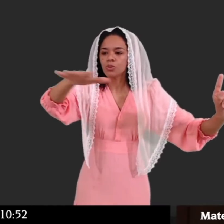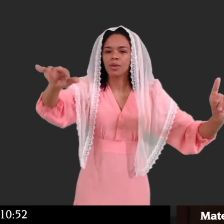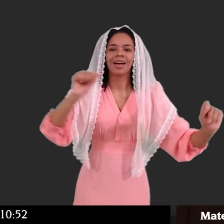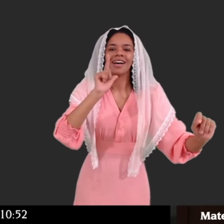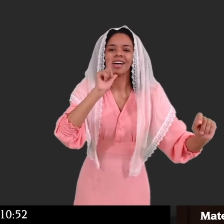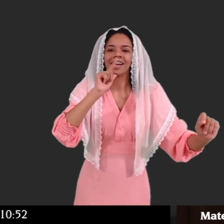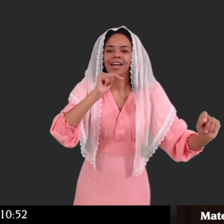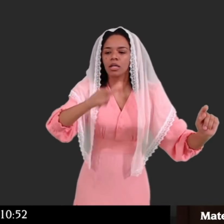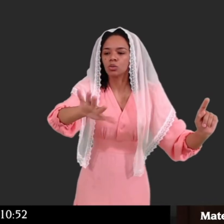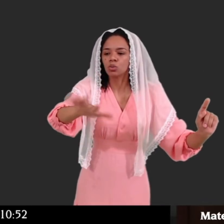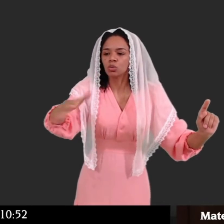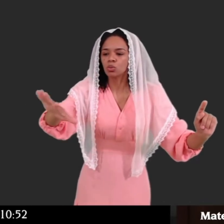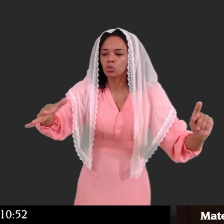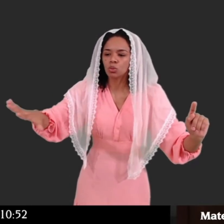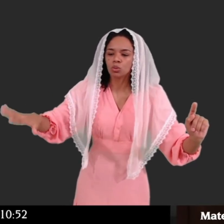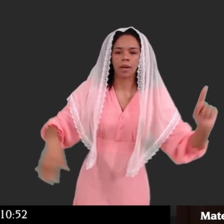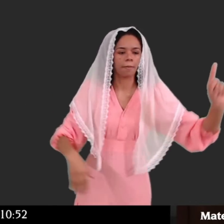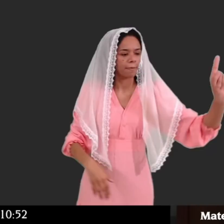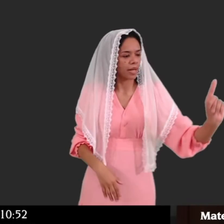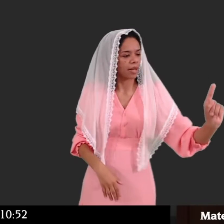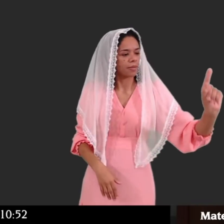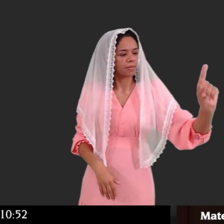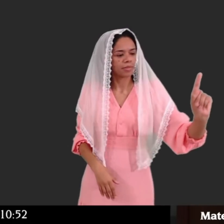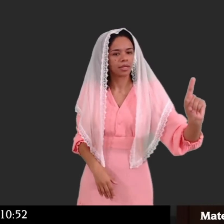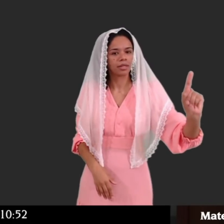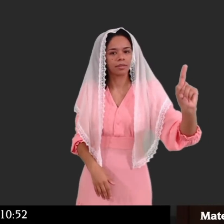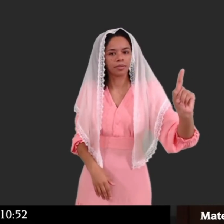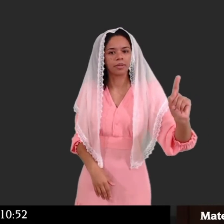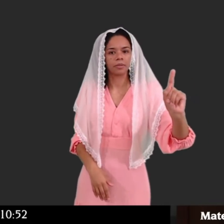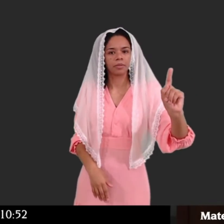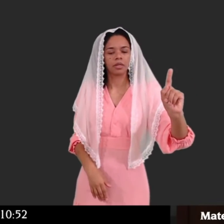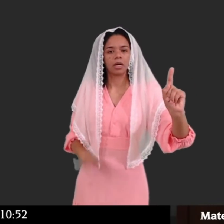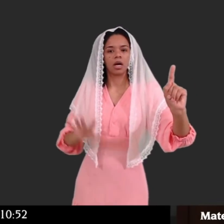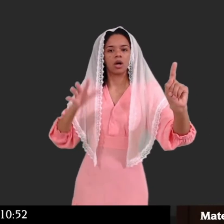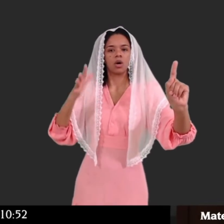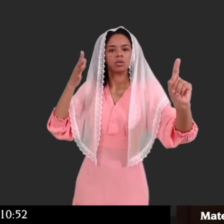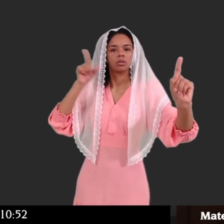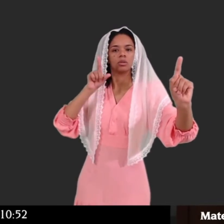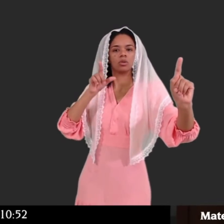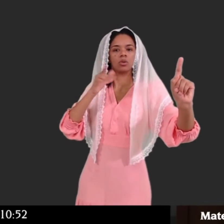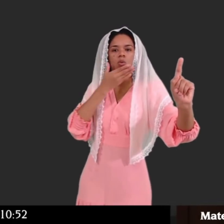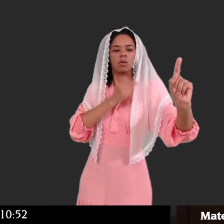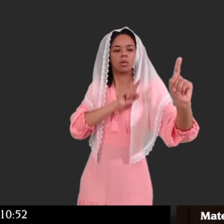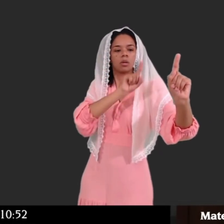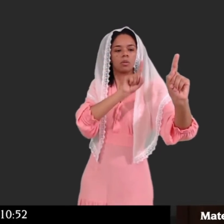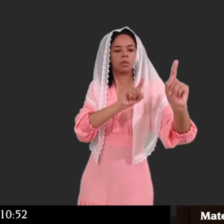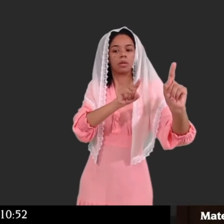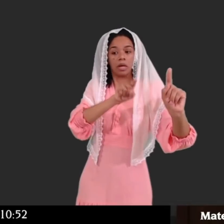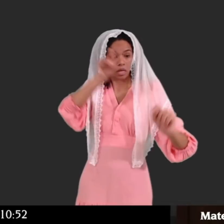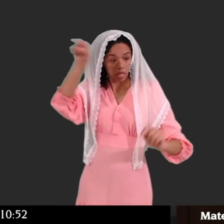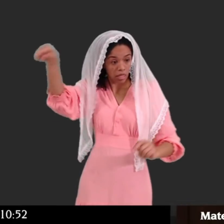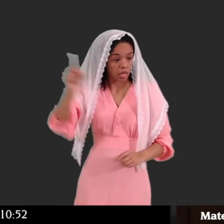Jaboque. E quando ele atravessava o Val de Jaboque, um varão se pôs do lado dele, falou, você não vai atravessar por lá